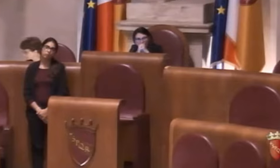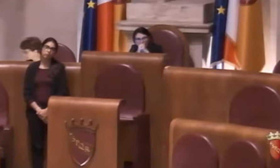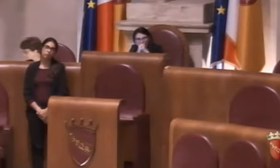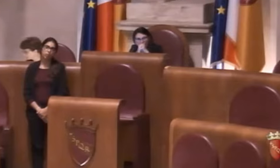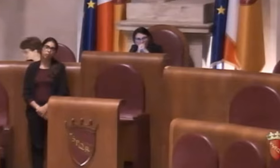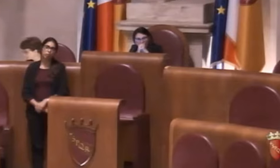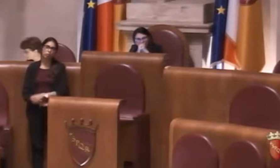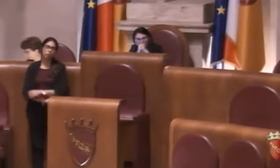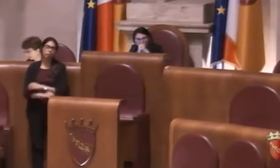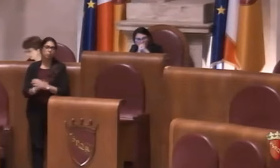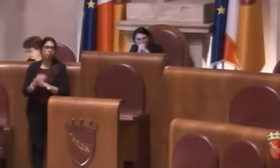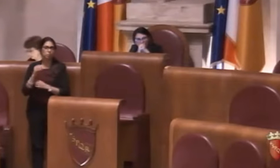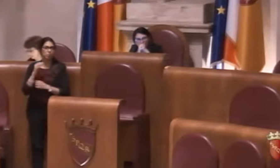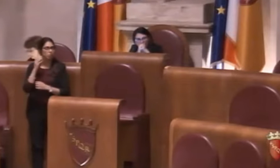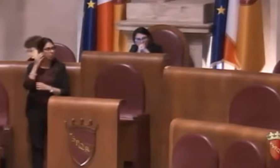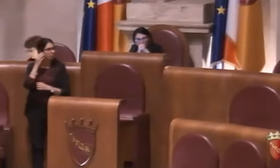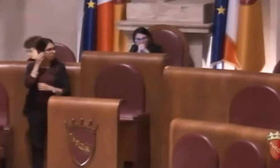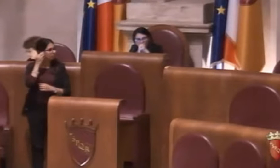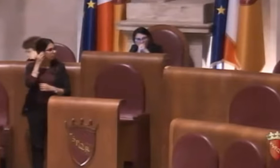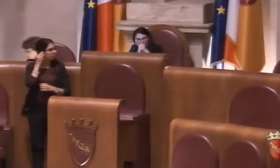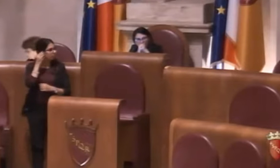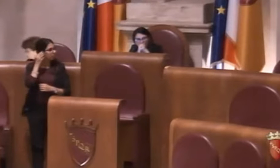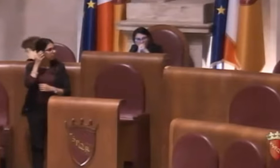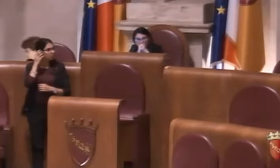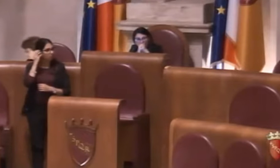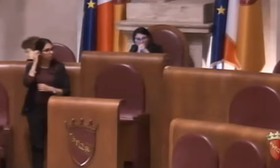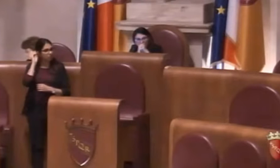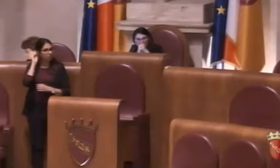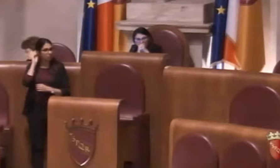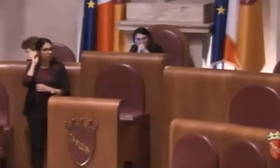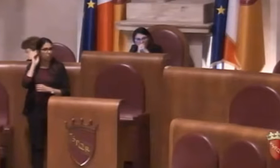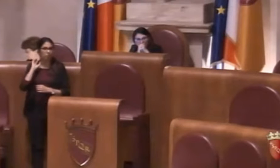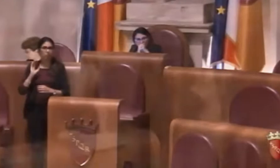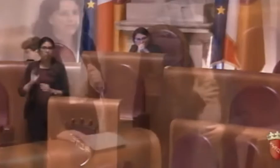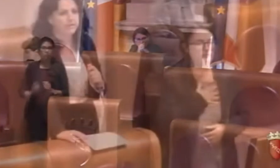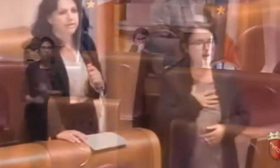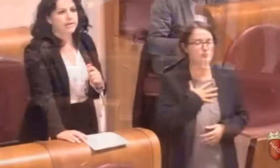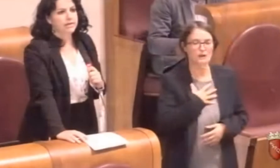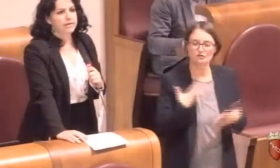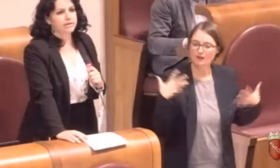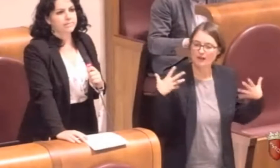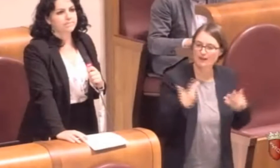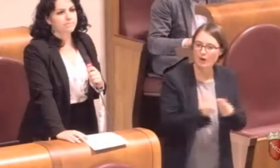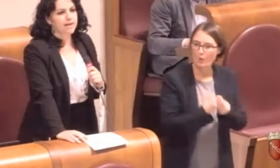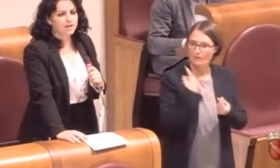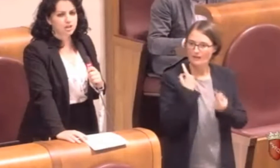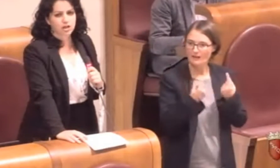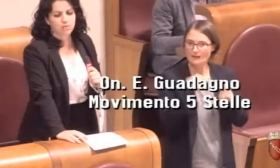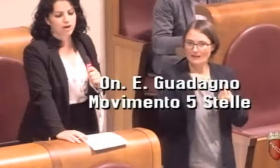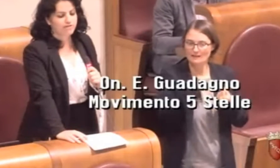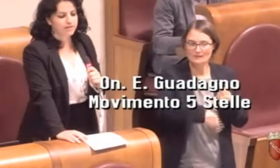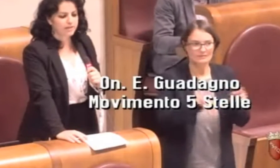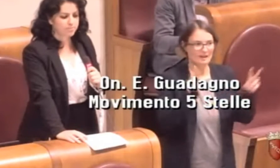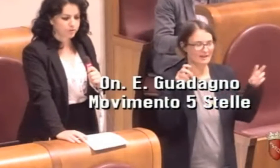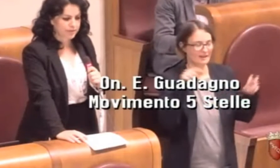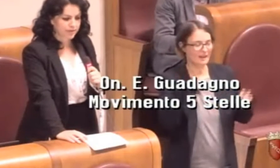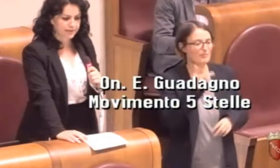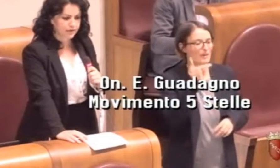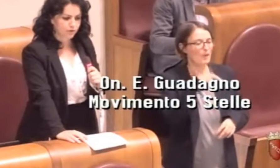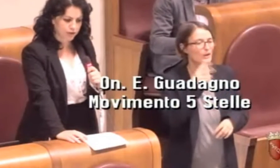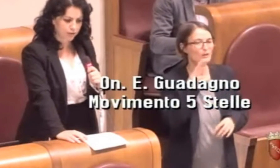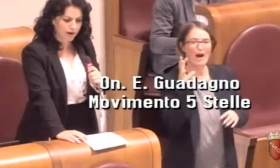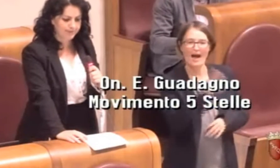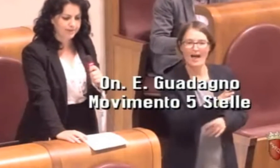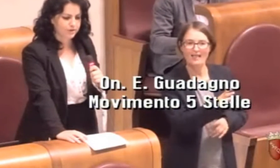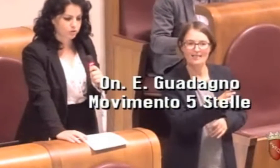piacere ritrovarci uniti su questi temi perché questi attacchi lasciano una ferita importante che